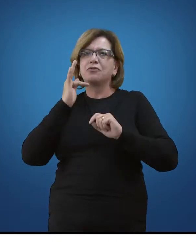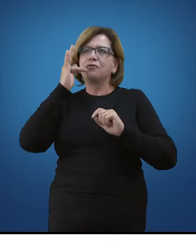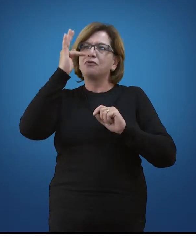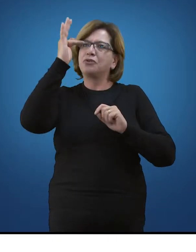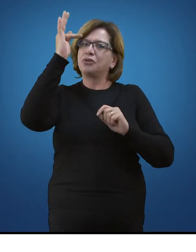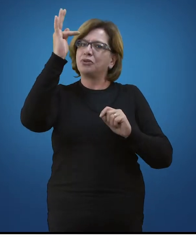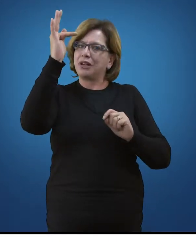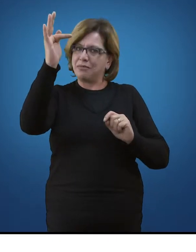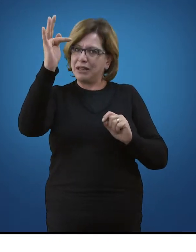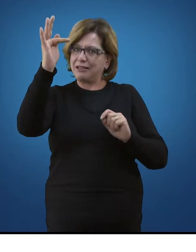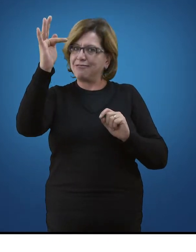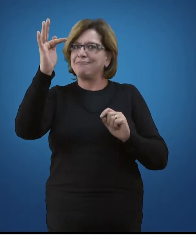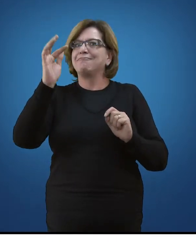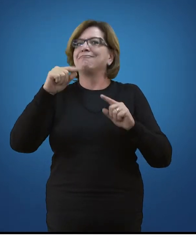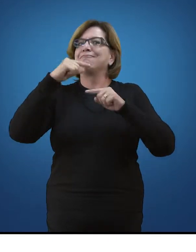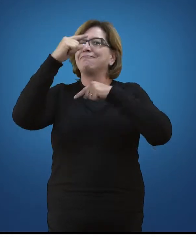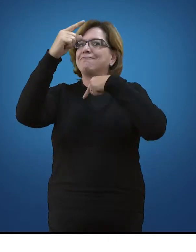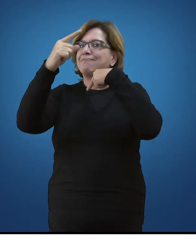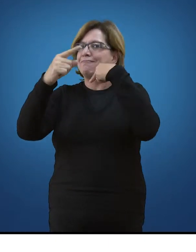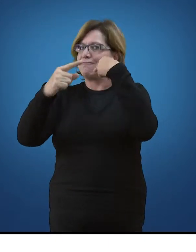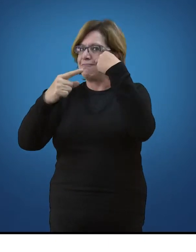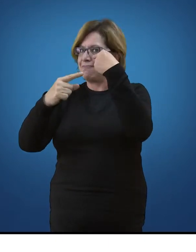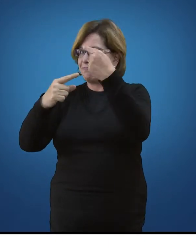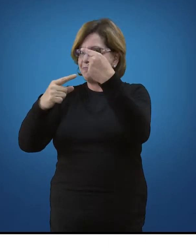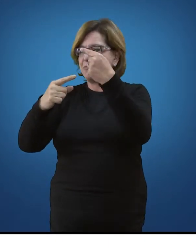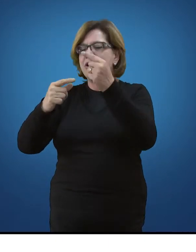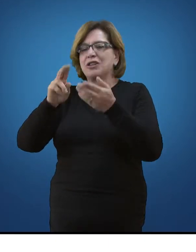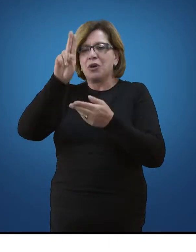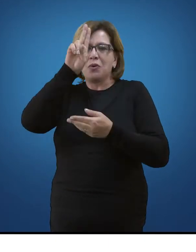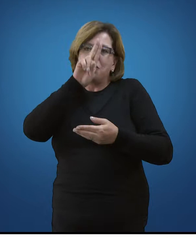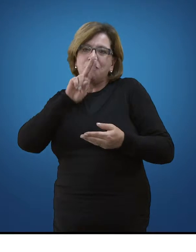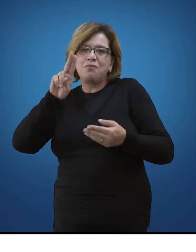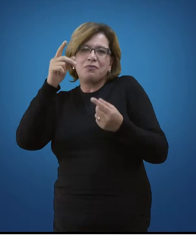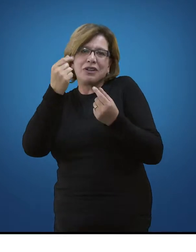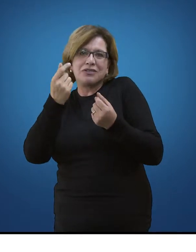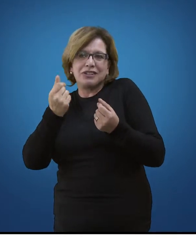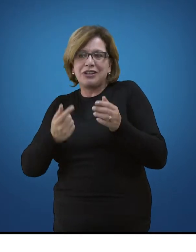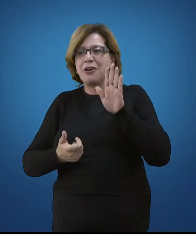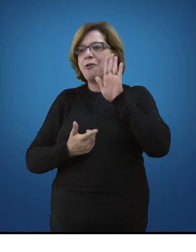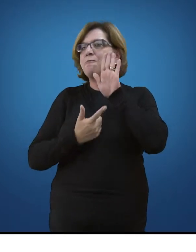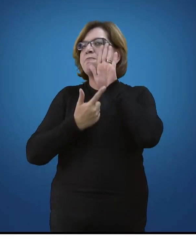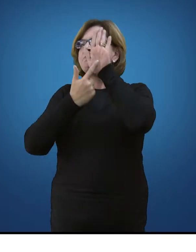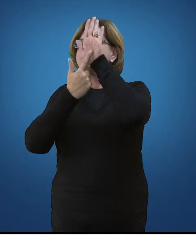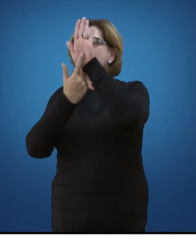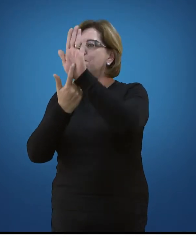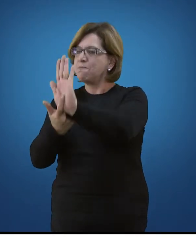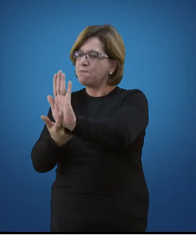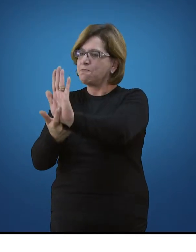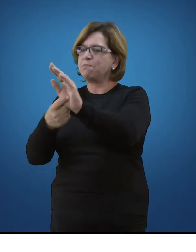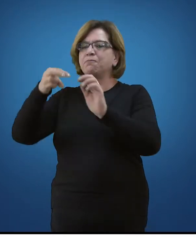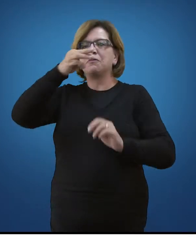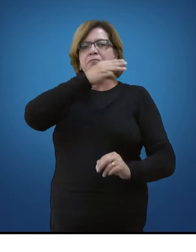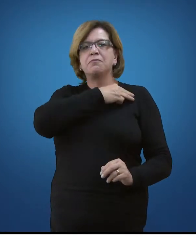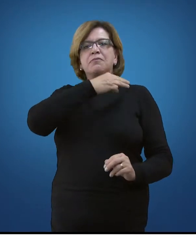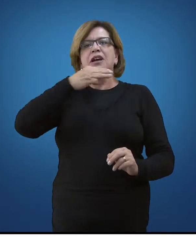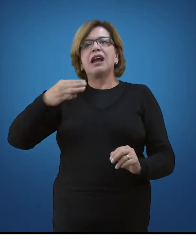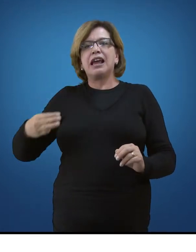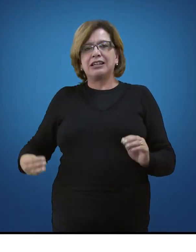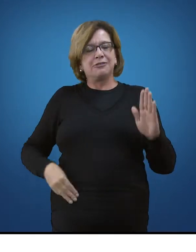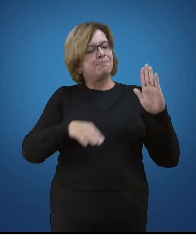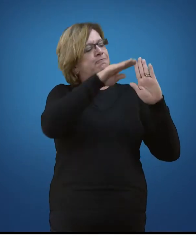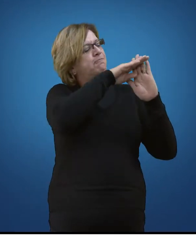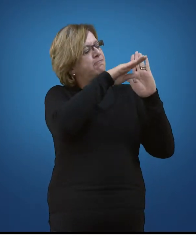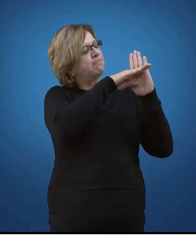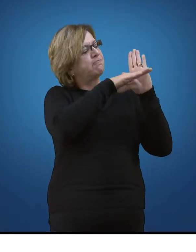futuramente, quando for prestar contas, eu apresentar exatamente se eu cumprir aquele plano de